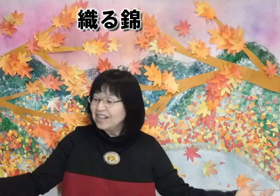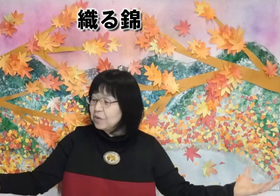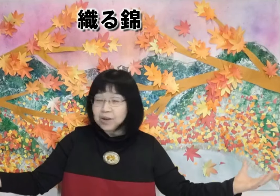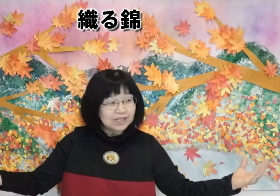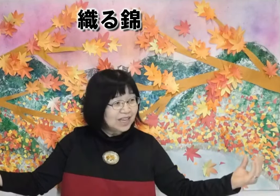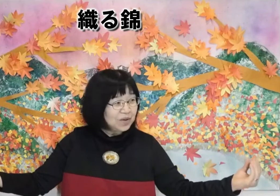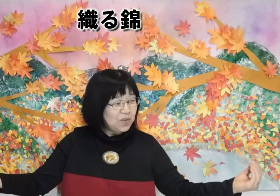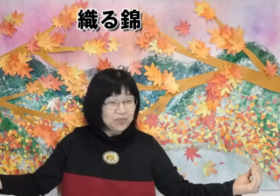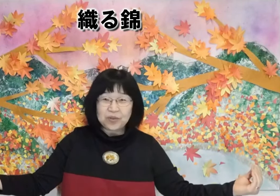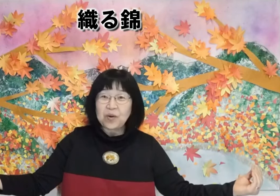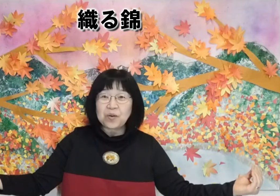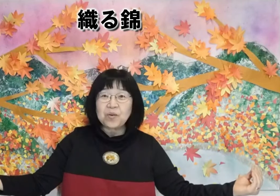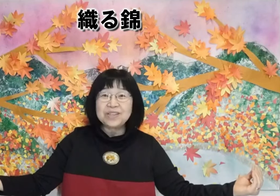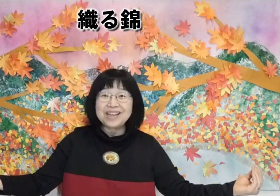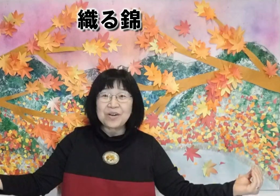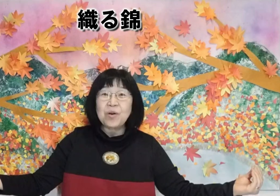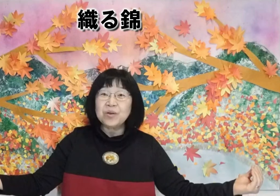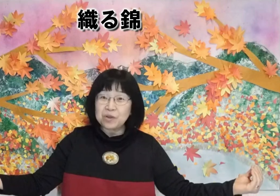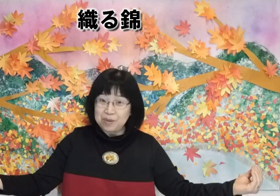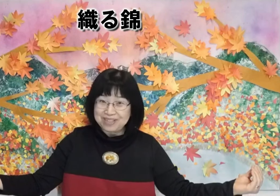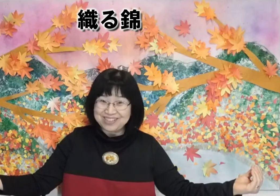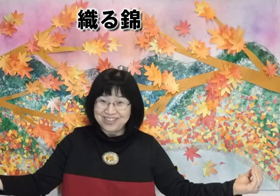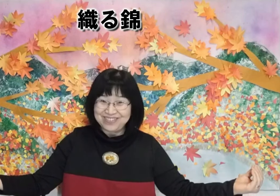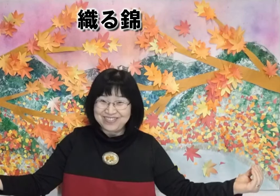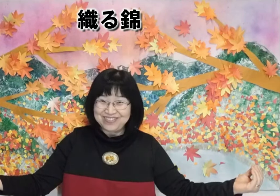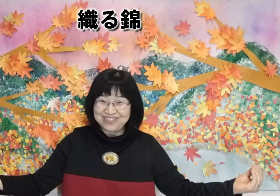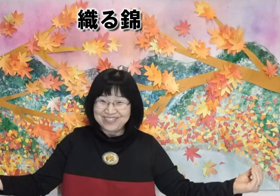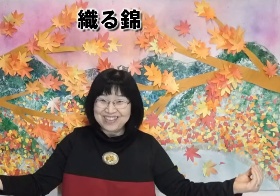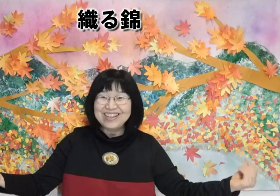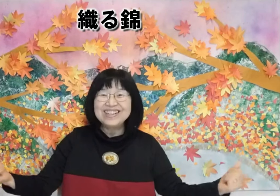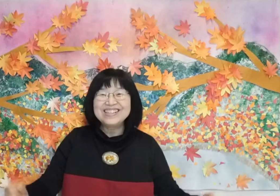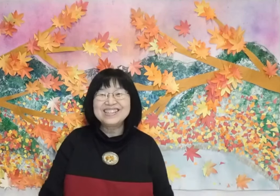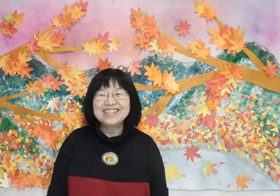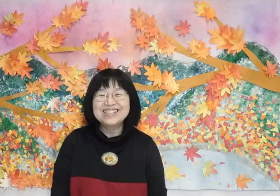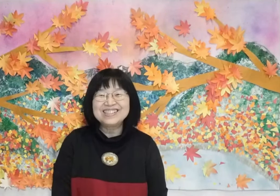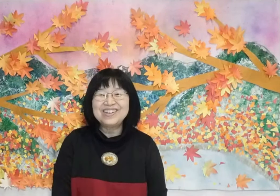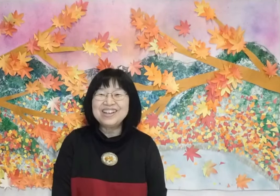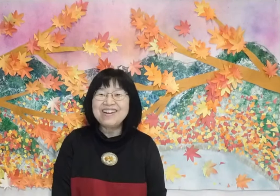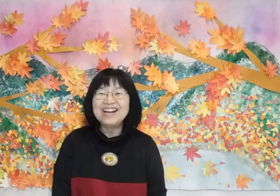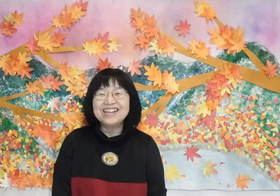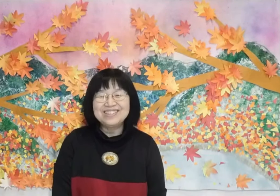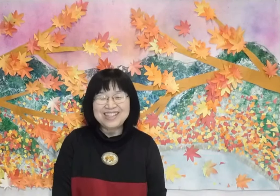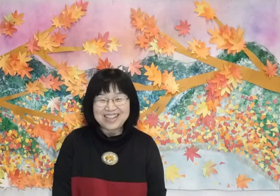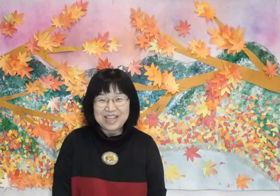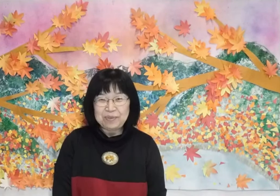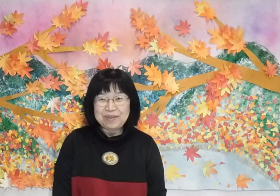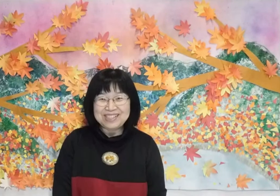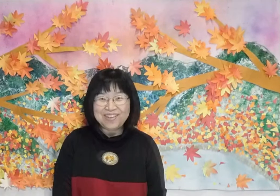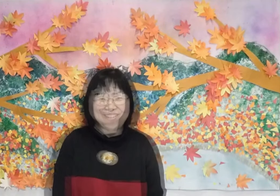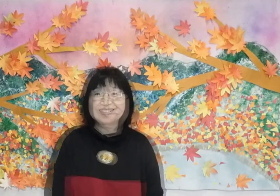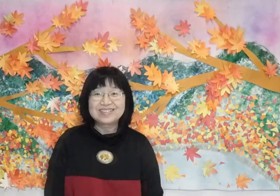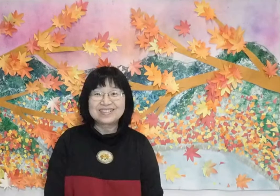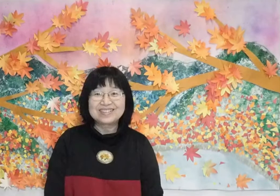これ最後、ここで声を止めましょう。それでは歌ってみましょう。